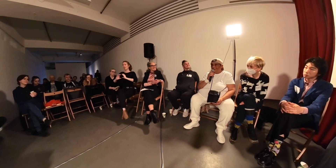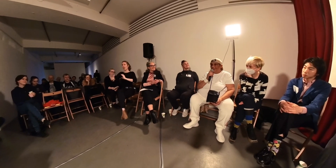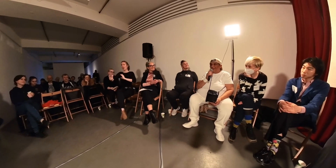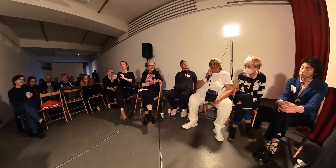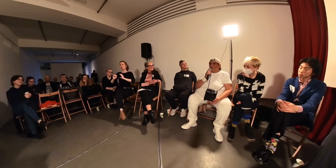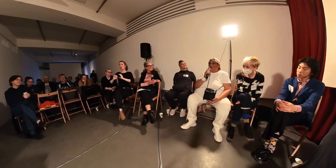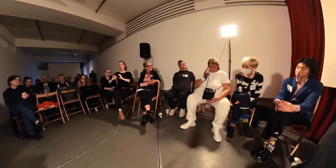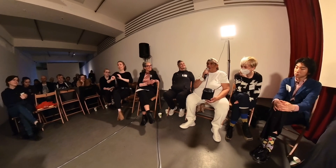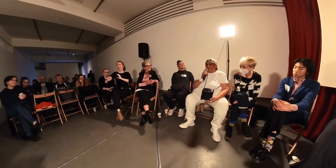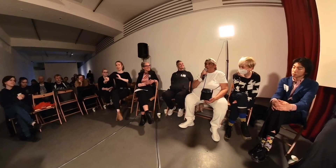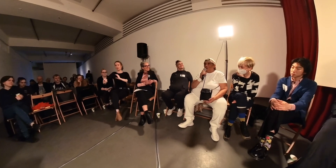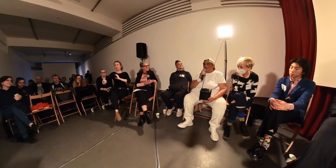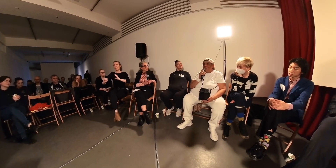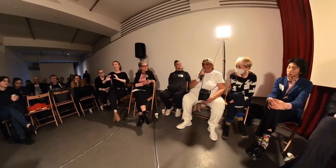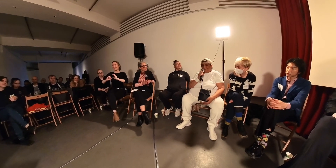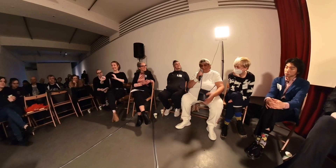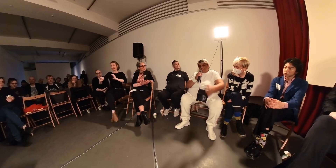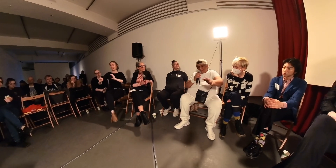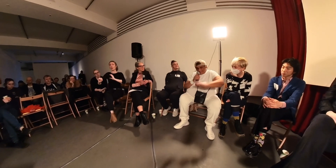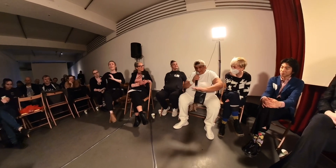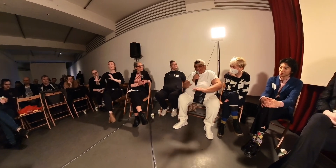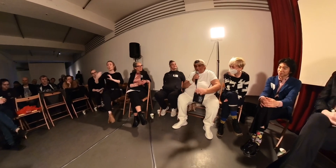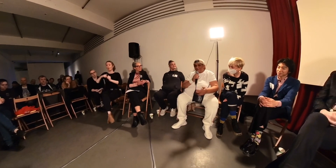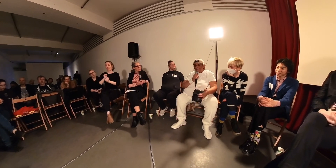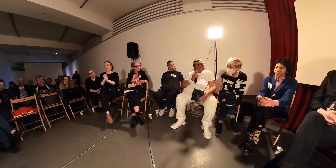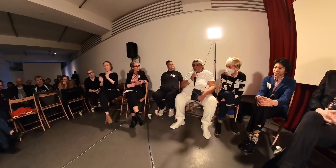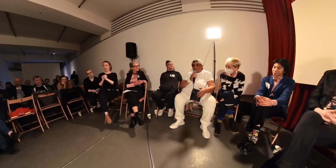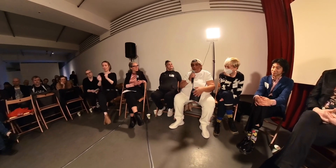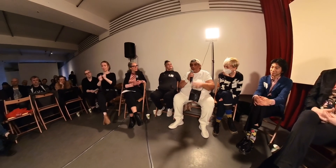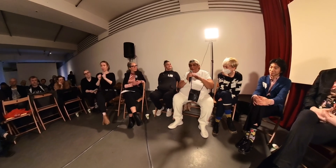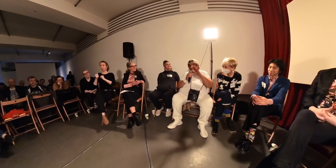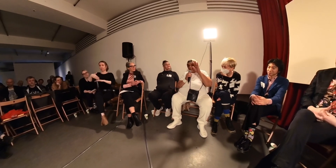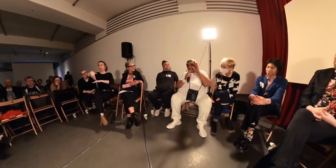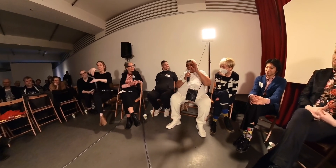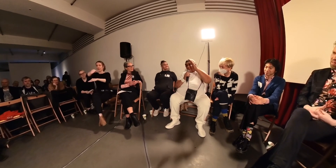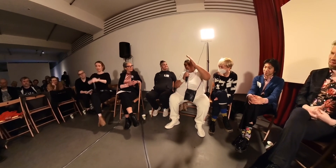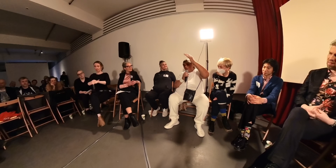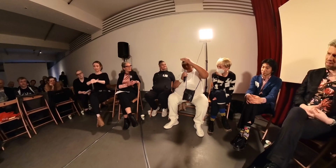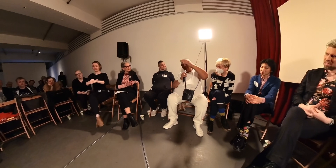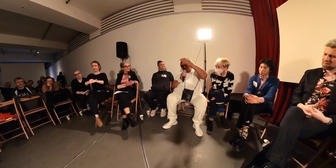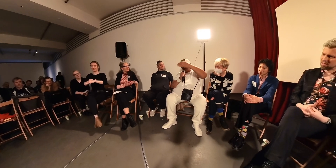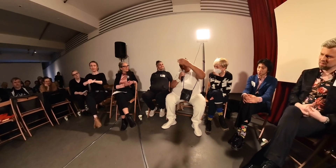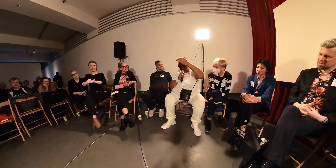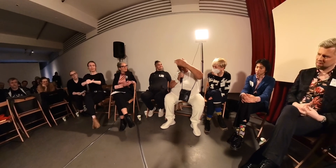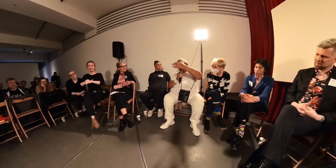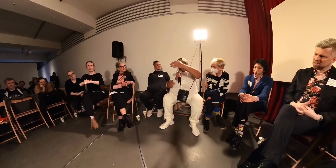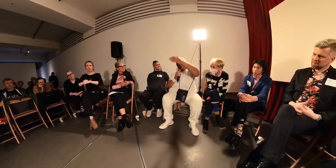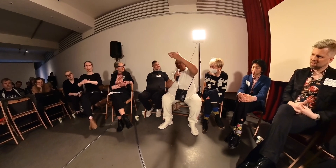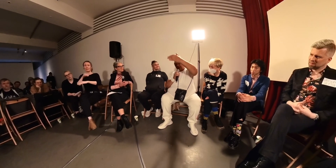vyčistíte, pak na to položíte papír, na ten